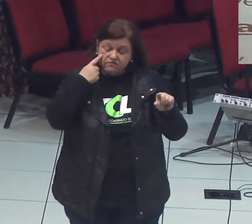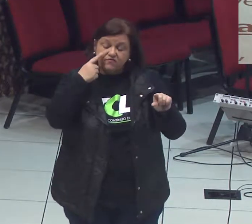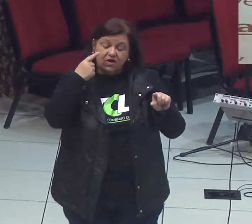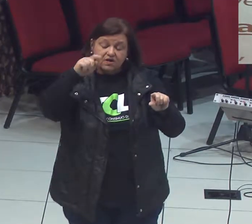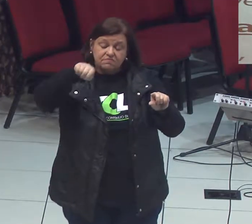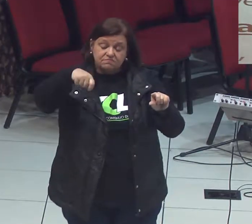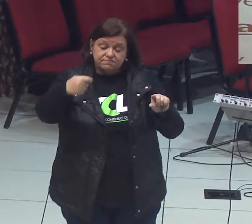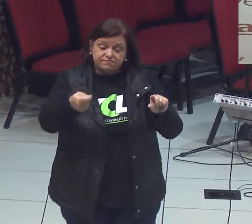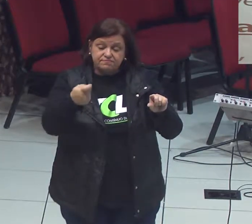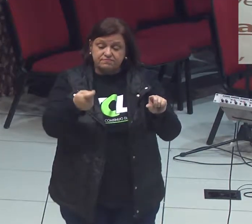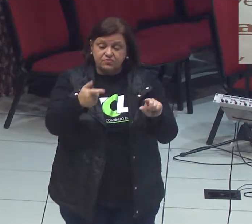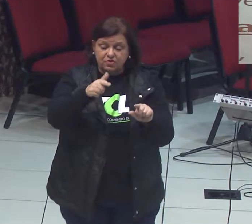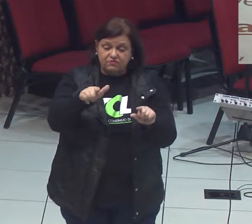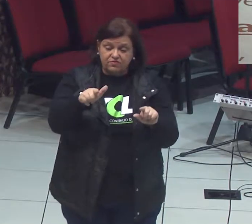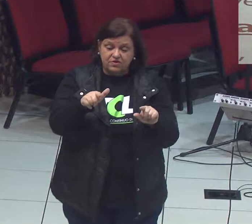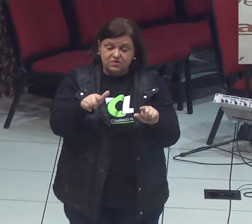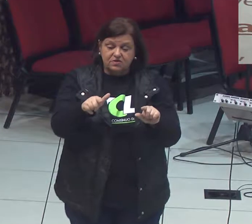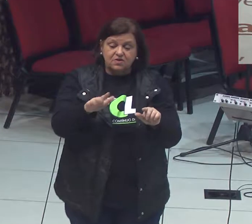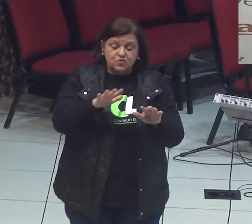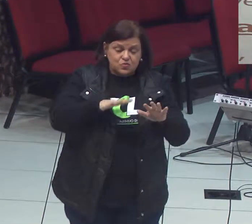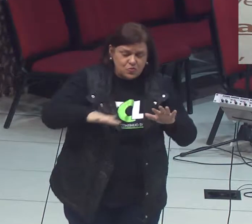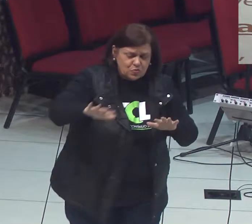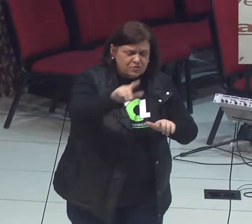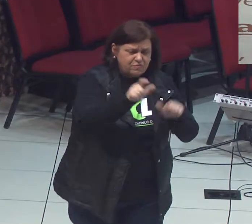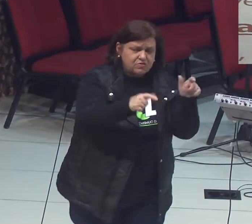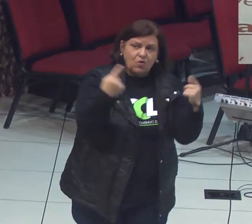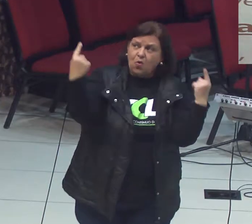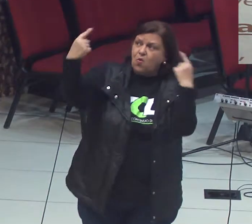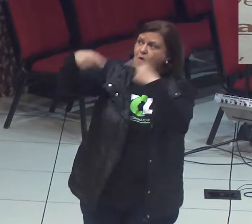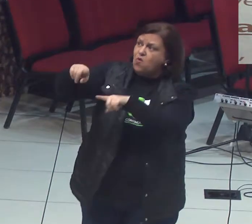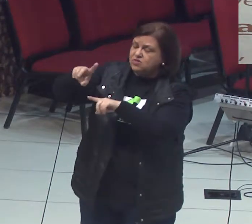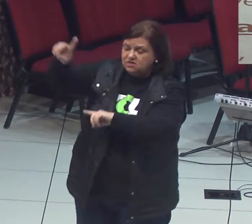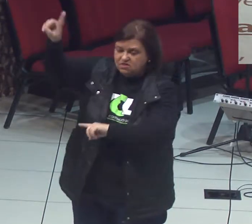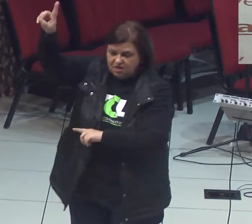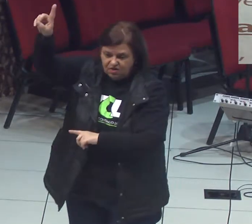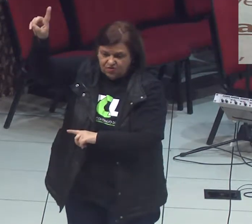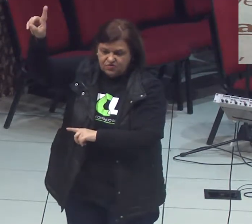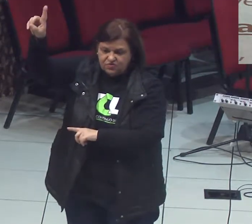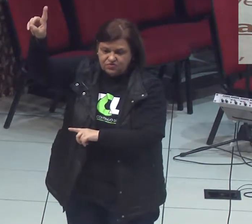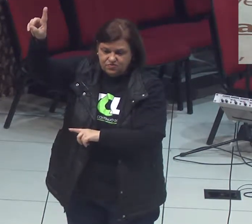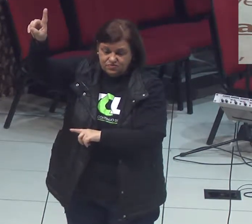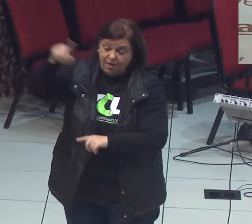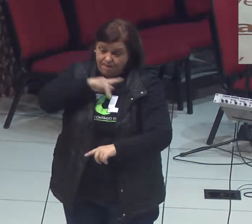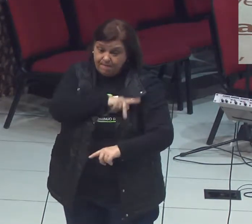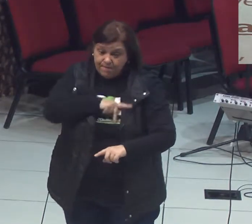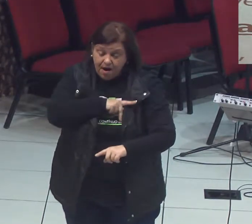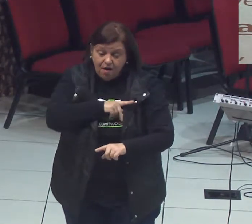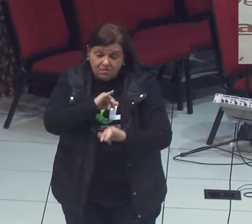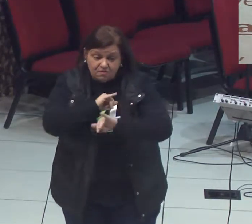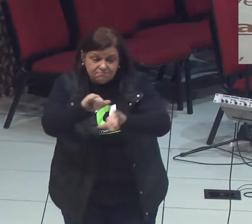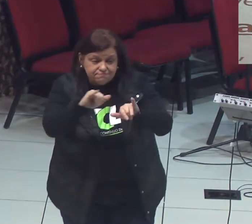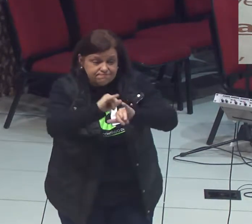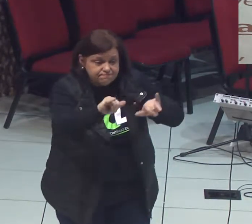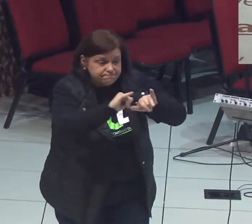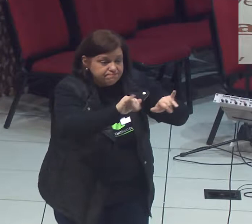diz assim, uma oposição ativa contra as coisas de Deus. Era sobre isso que o apóstolo Paulo estava